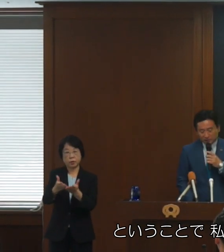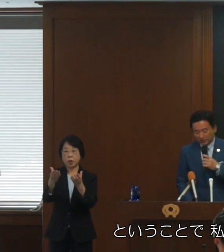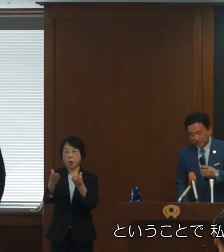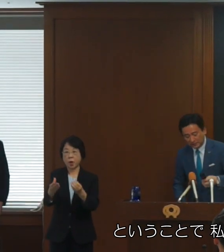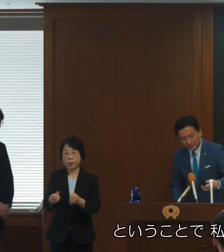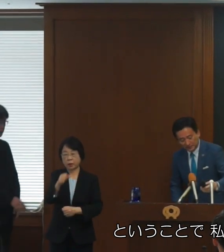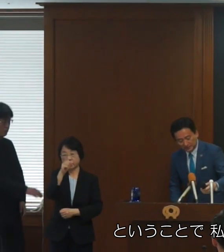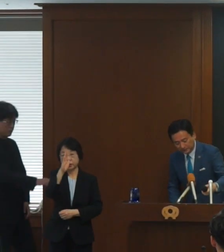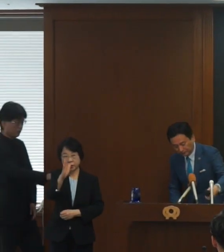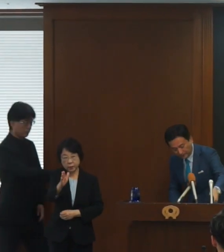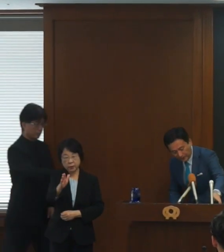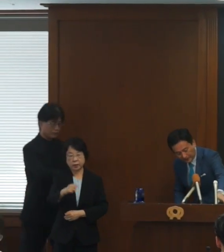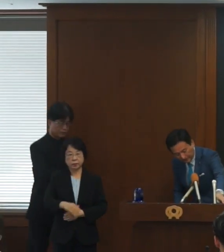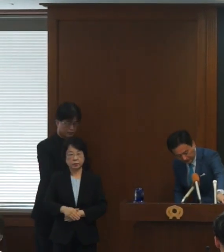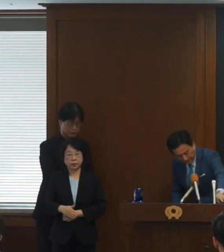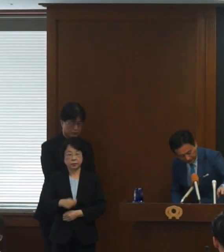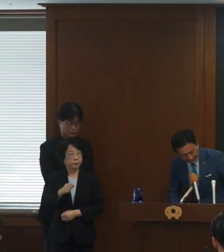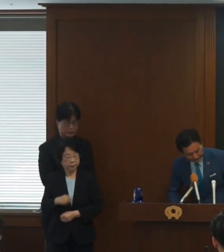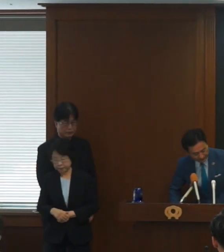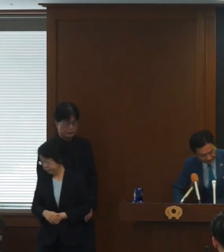よろしくお願いします